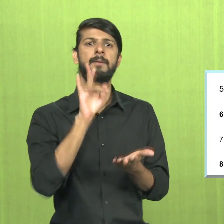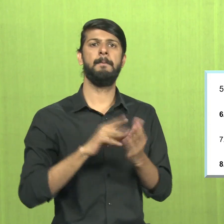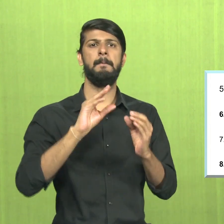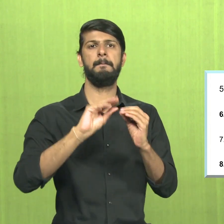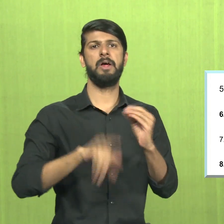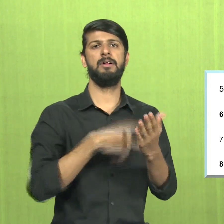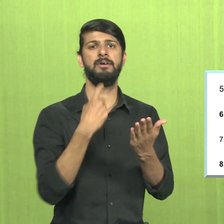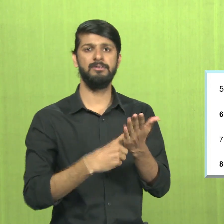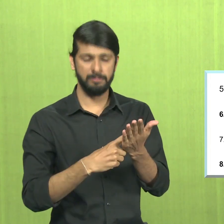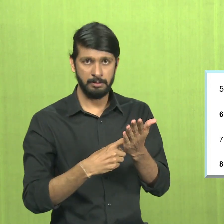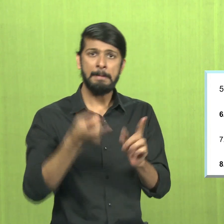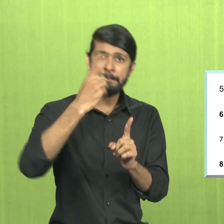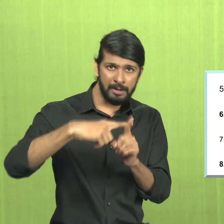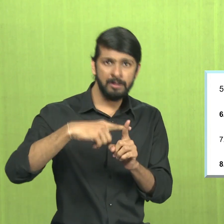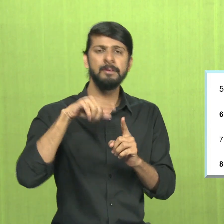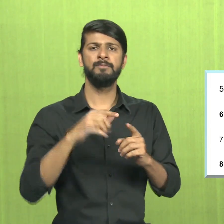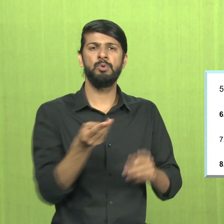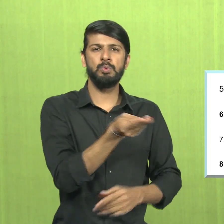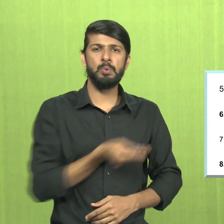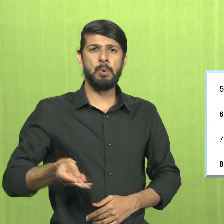ओं हुआ था